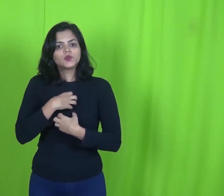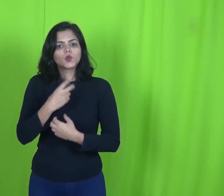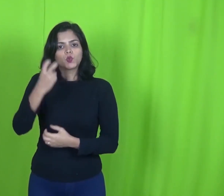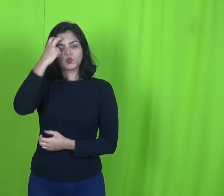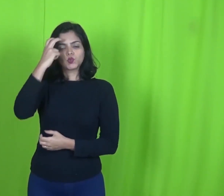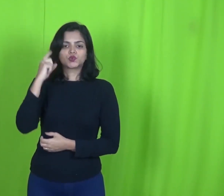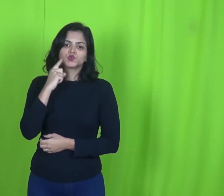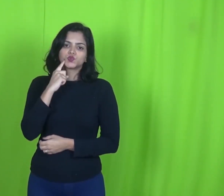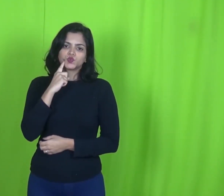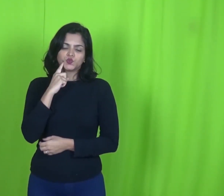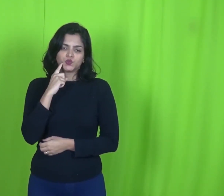ok?